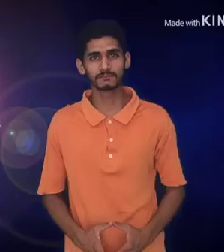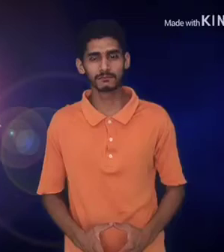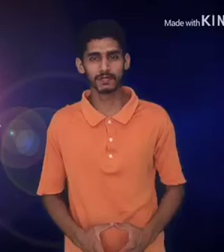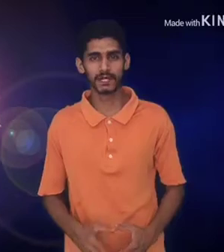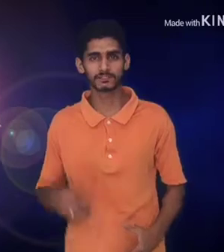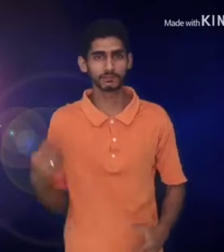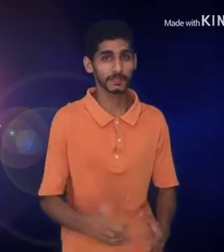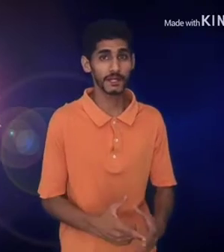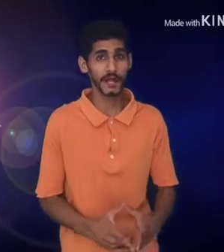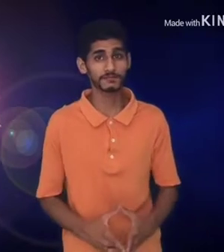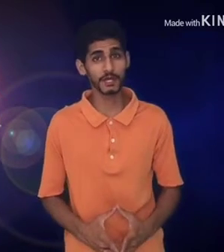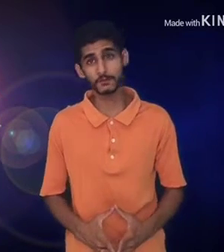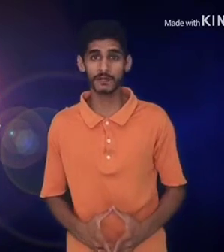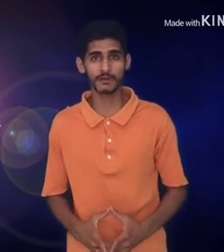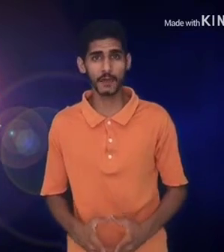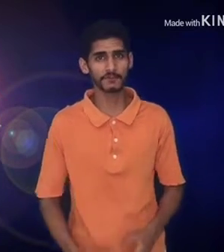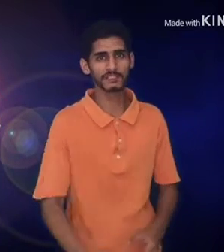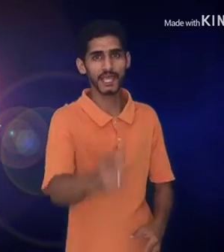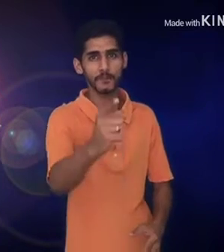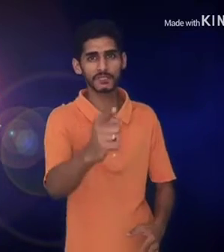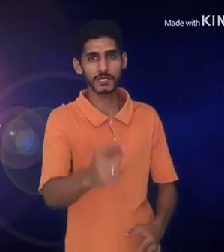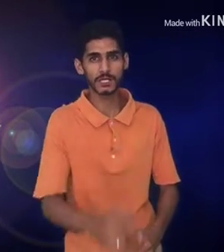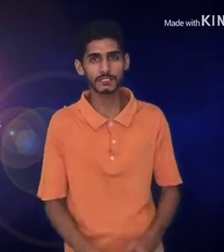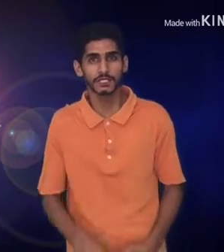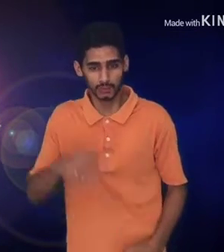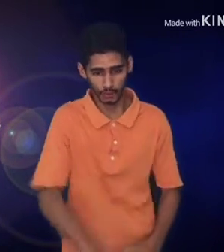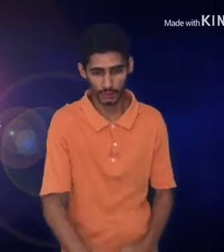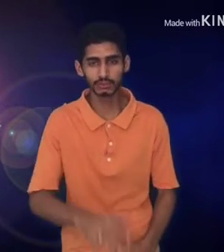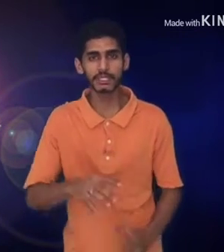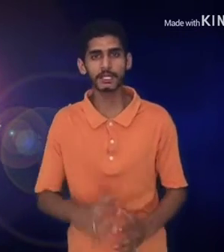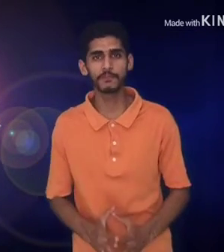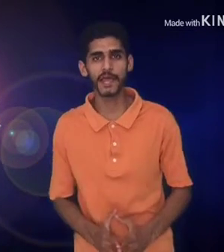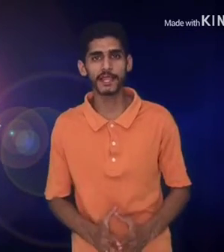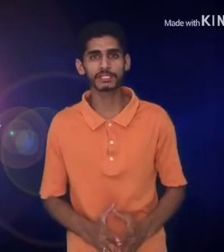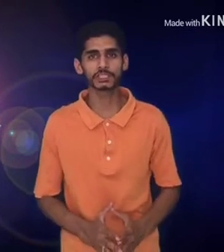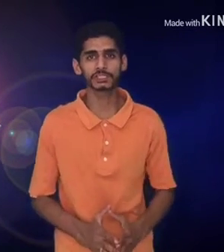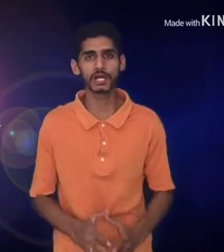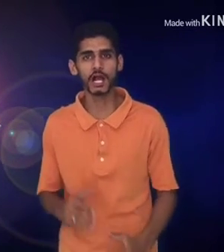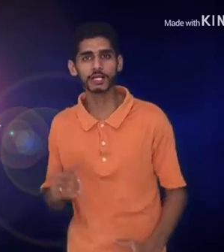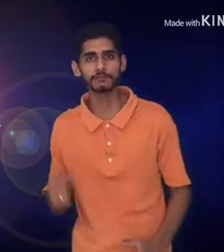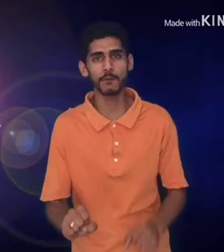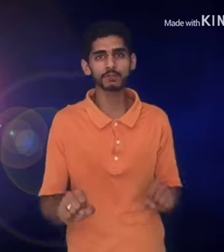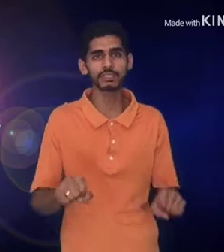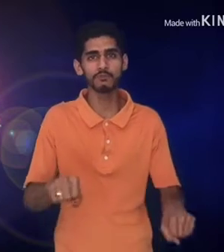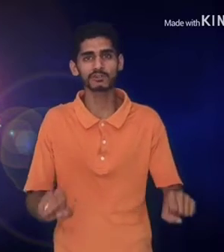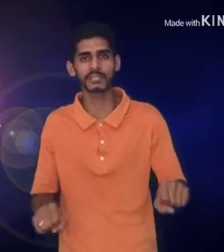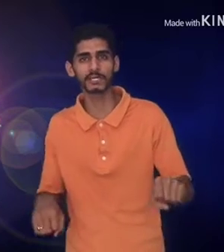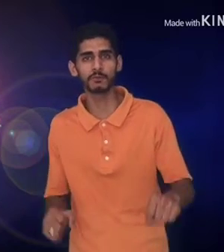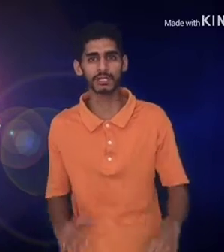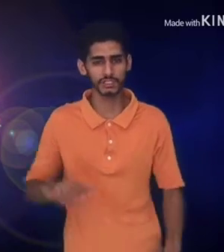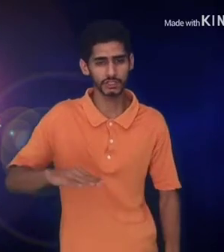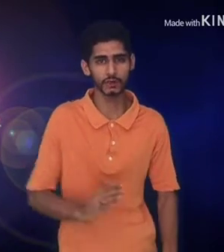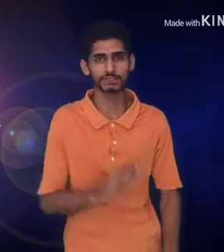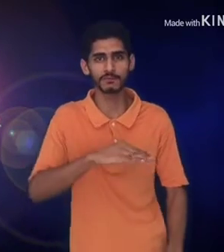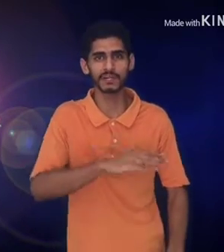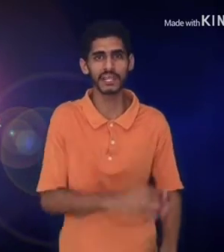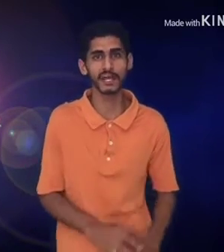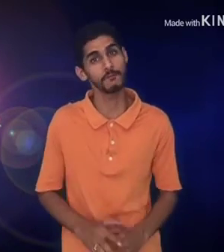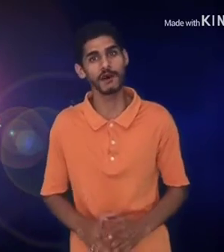एक्षूर में गाइज माइडी ग्राइब प्लीज एफिशेट छोटे हुंदियां यह पहल या चसका कड़ी पाफू की मोट सेया कर बाहर जीटी रोलते पर एकाम